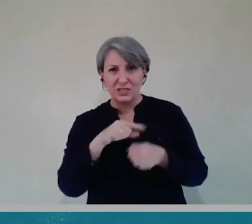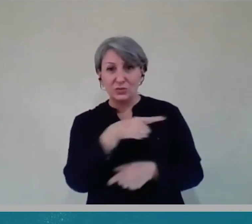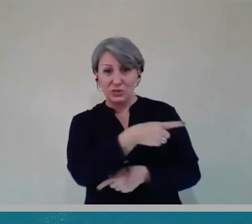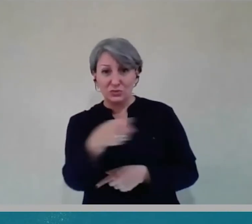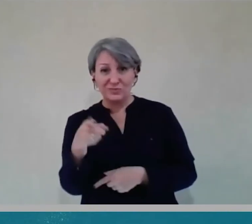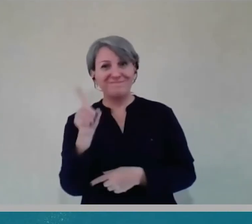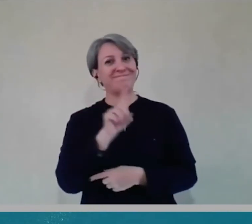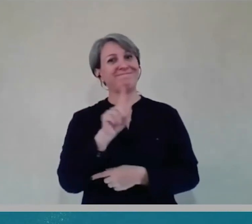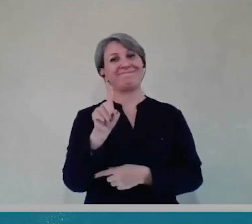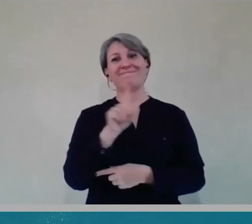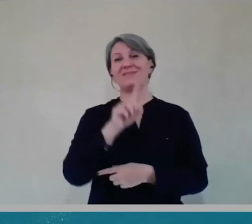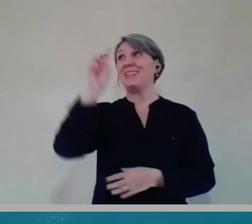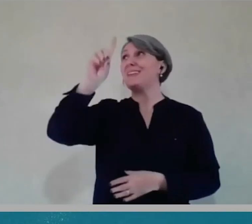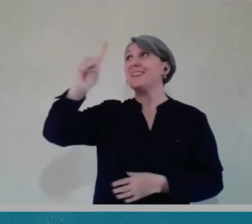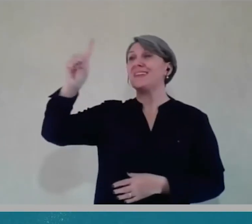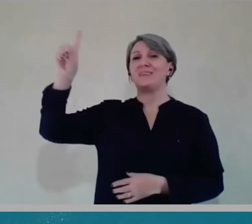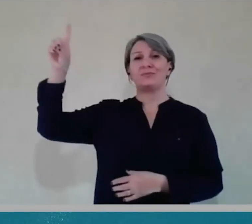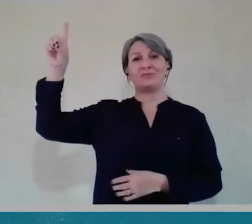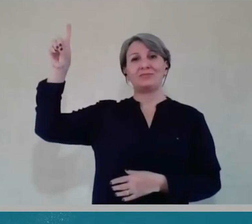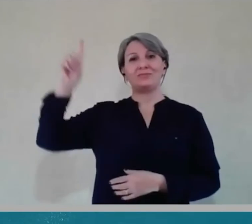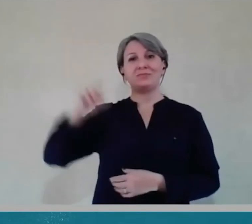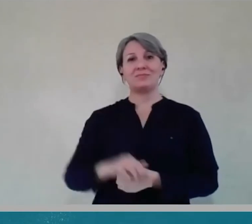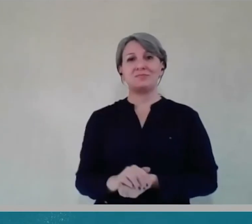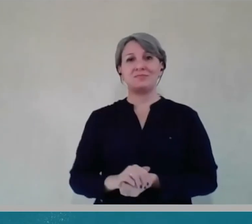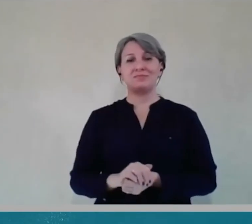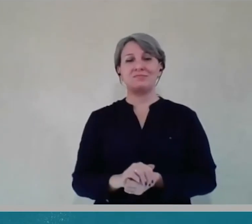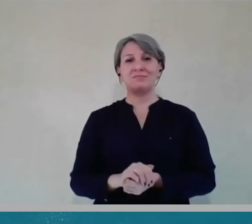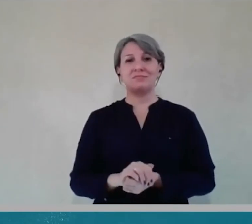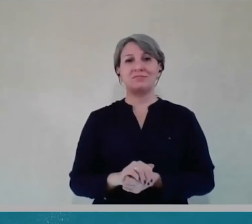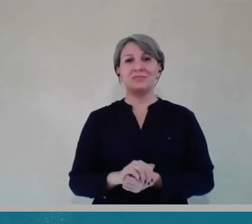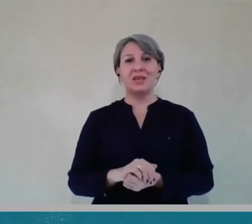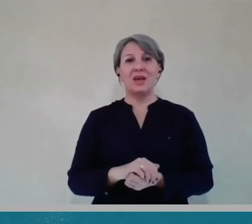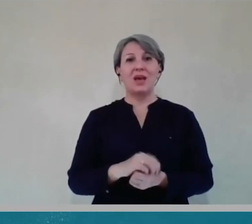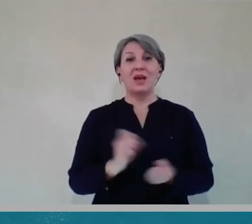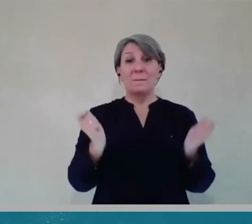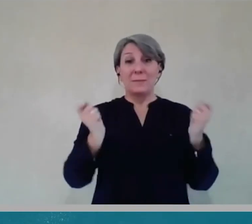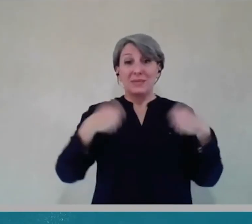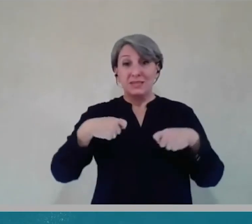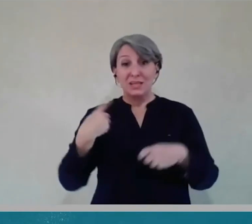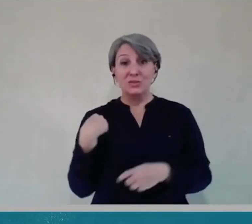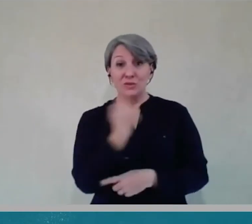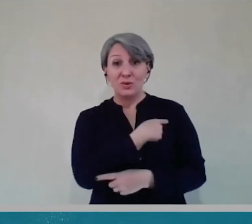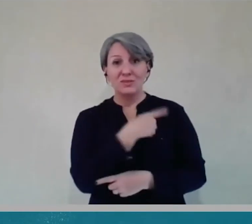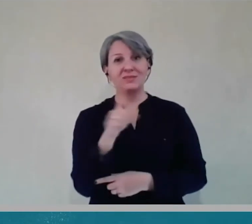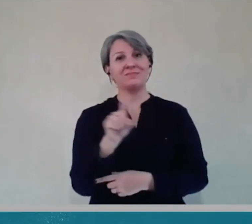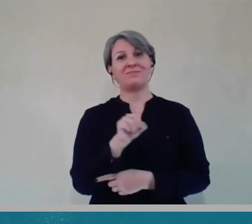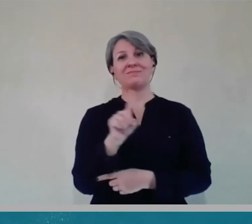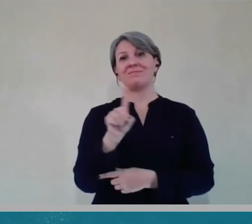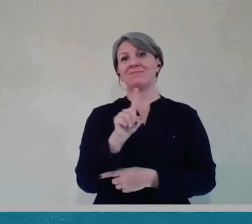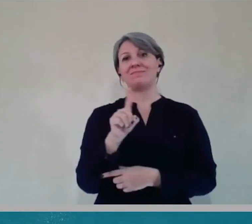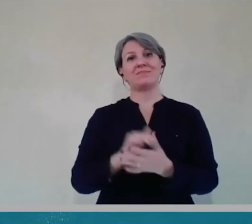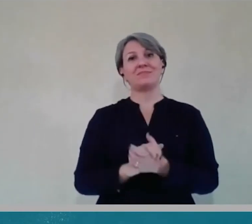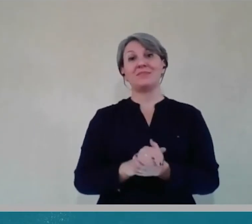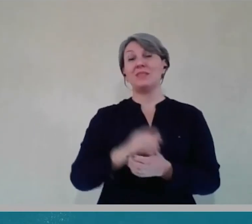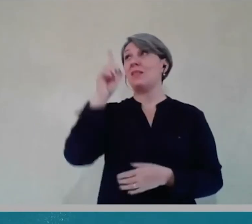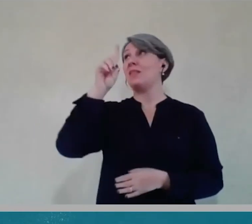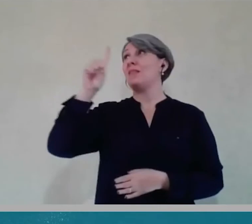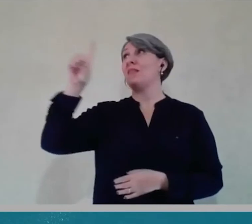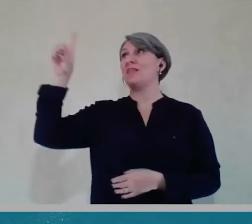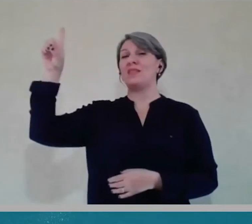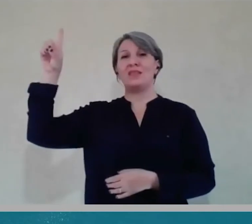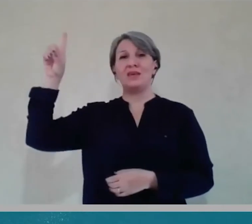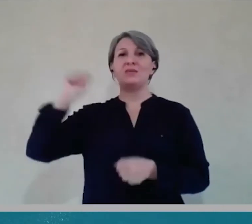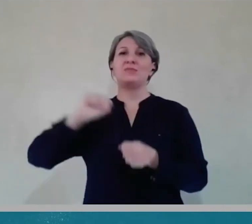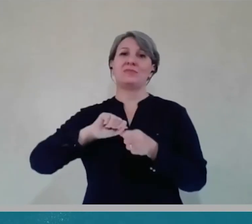Não é sua força nem a minha força, não é a nossa capacidade, porque Deus encontrou